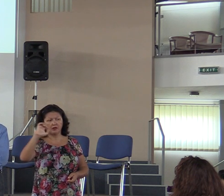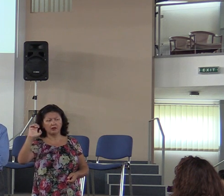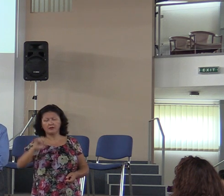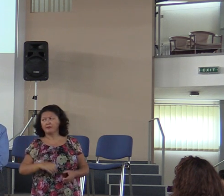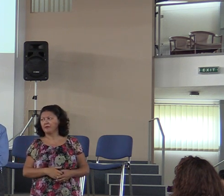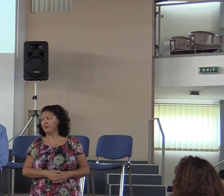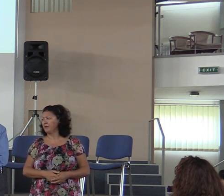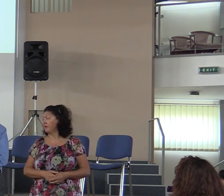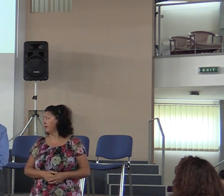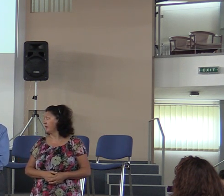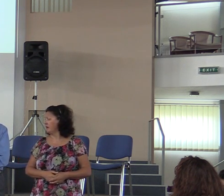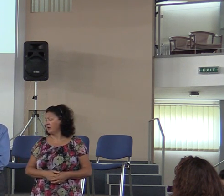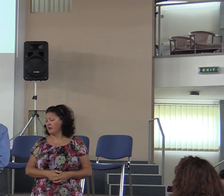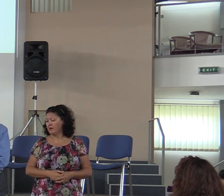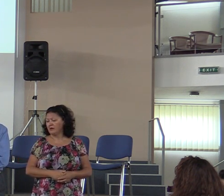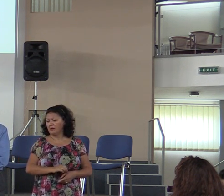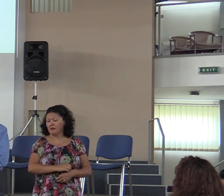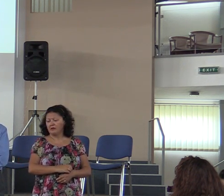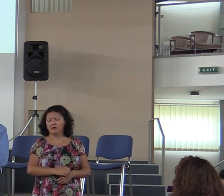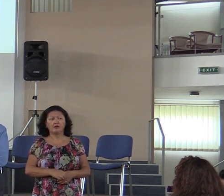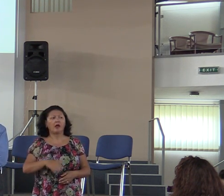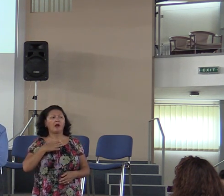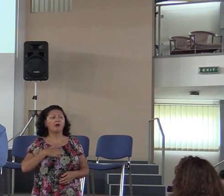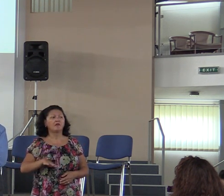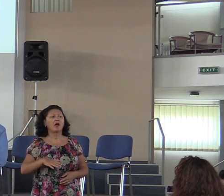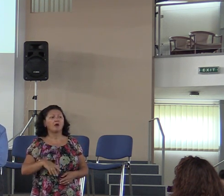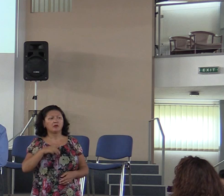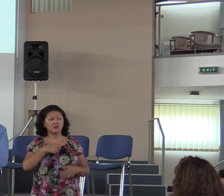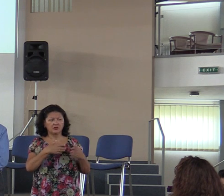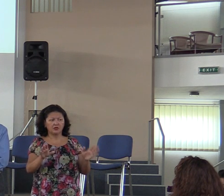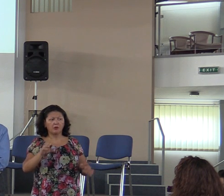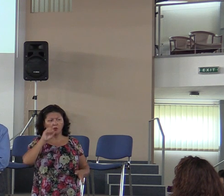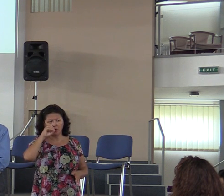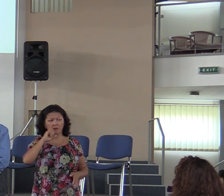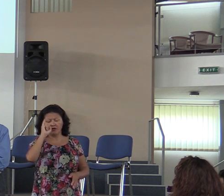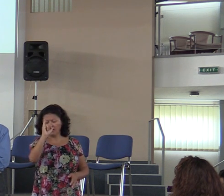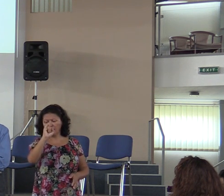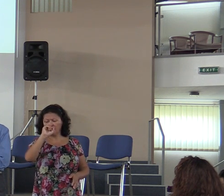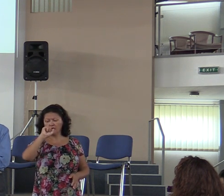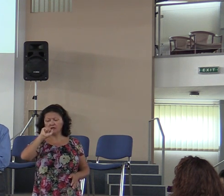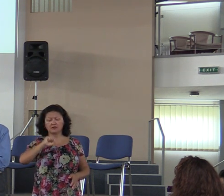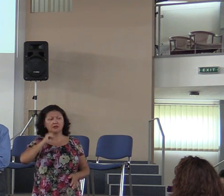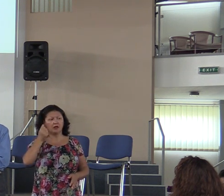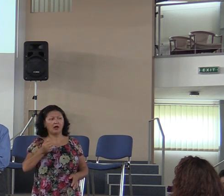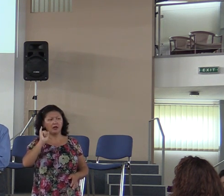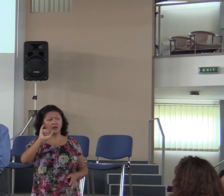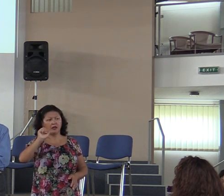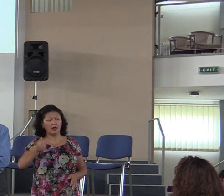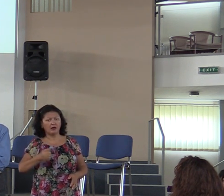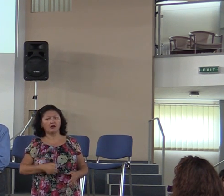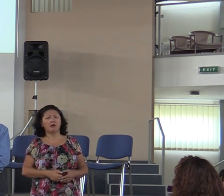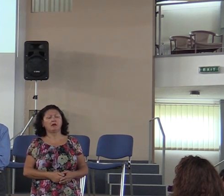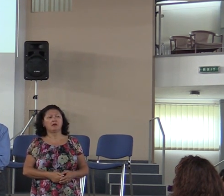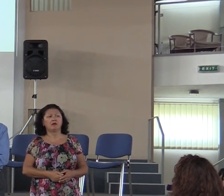să încep cu un om pe nume Isaia. Isaiah was a prophet of God.